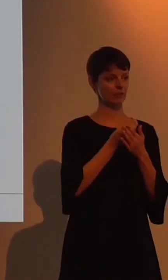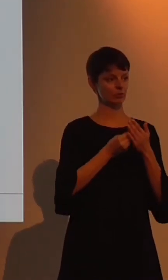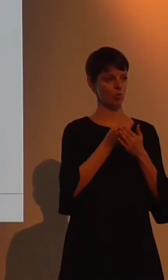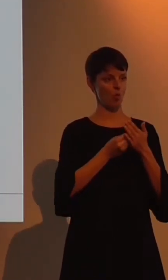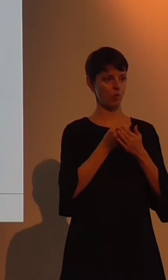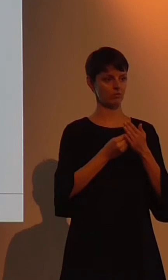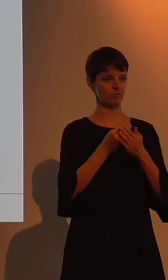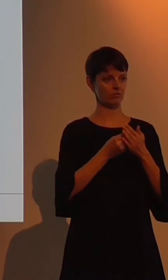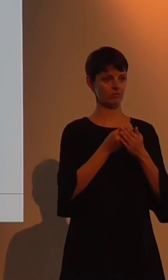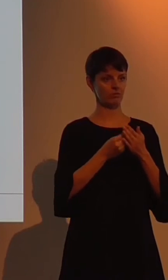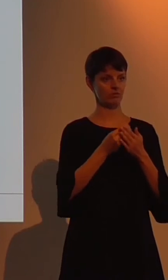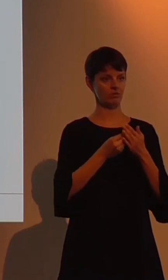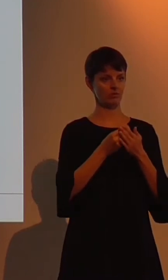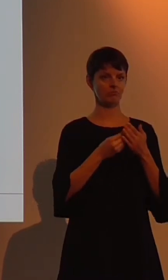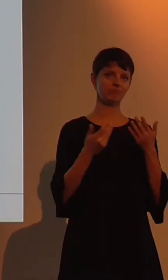ich finde,